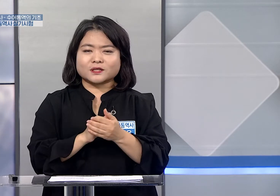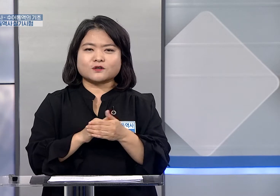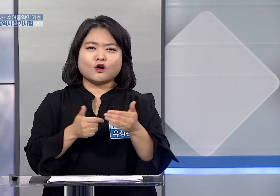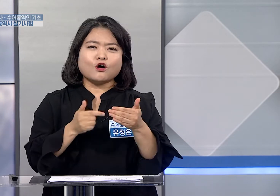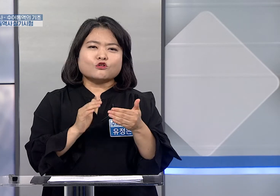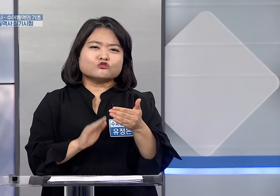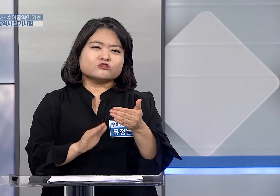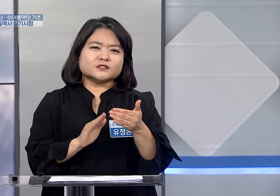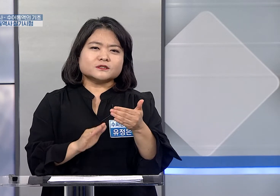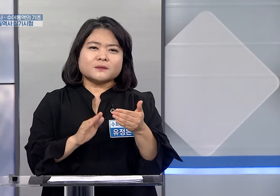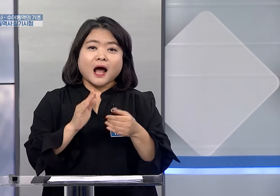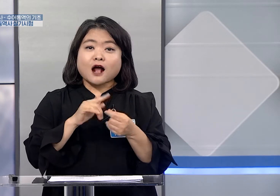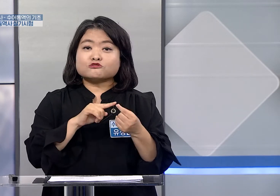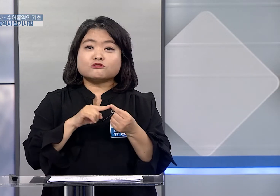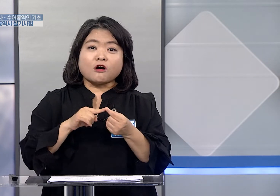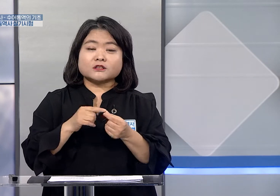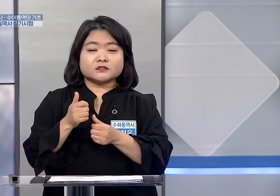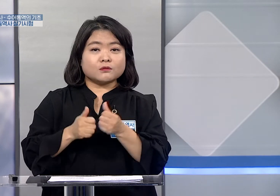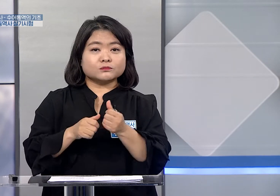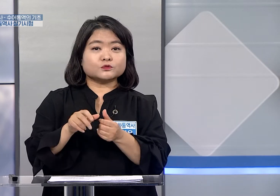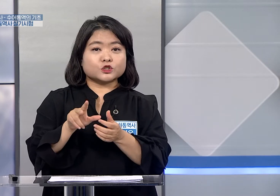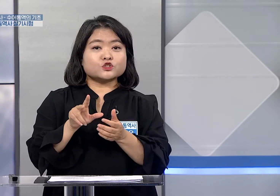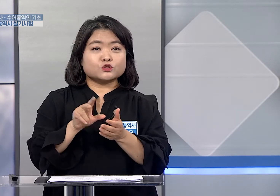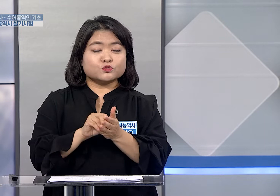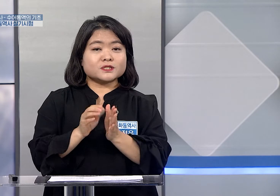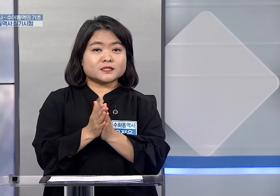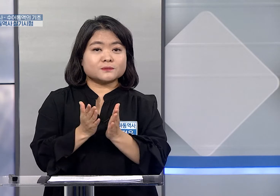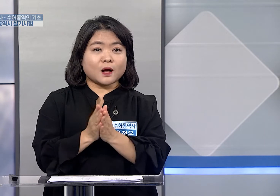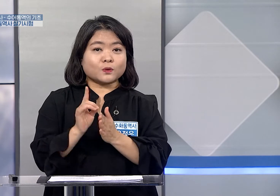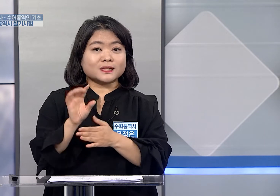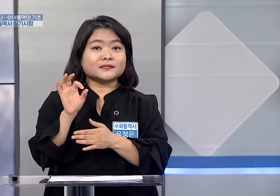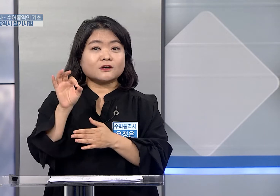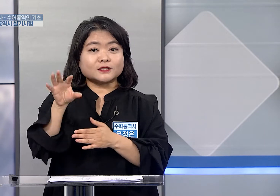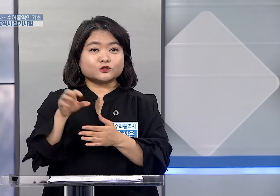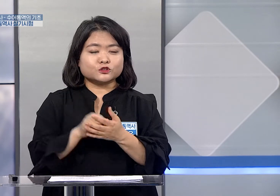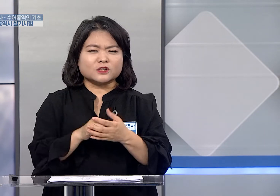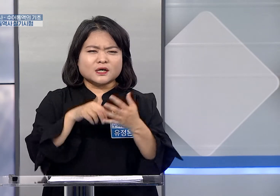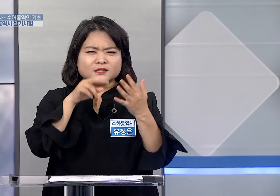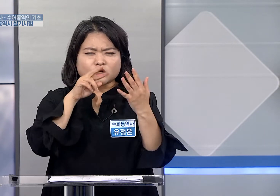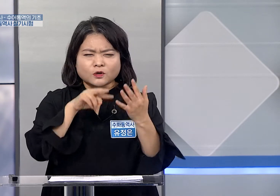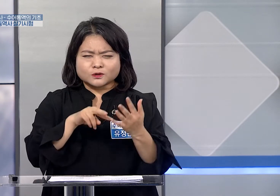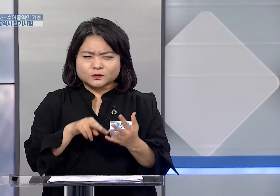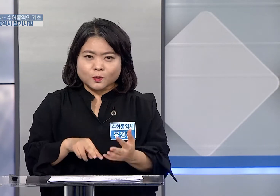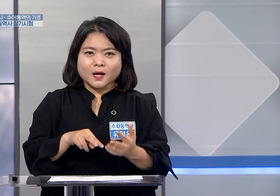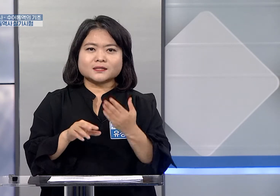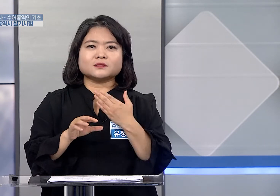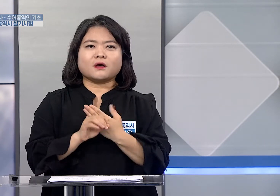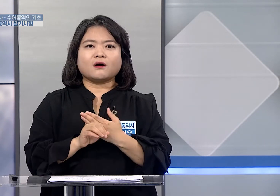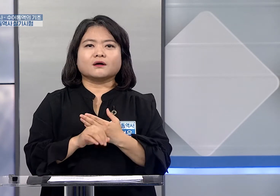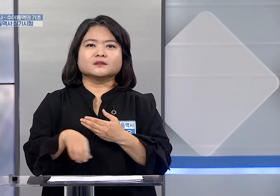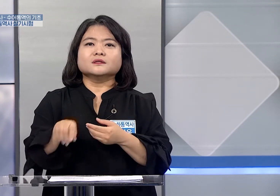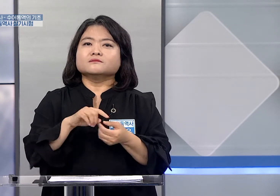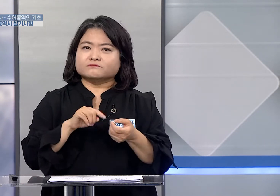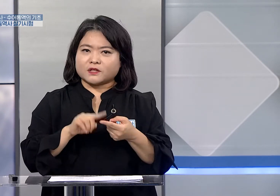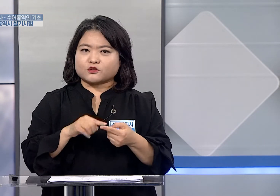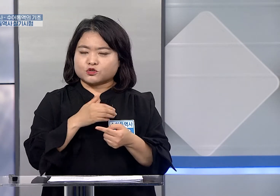그래서 9급 한국어 시험 기출 문제집을 한 권 사셔가지고 정독하시면 네,